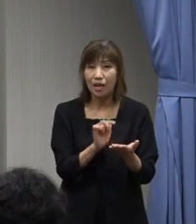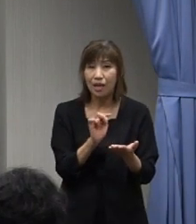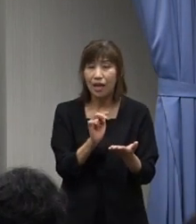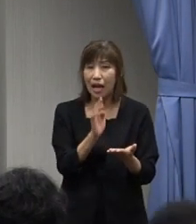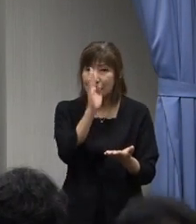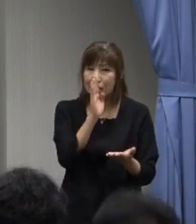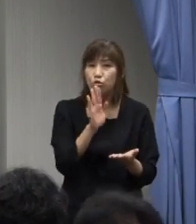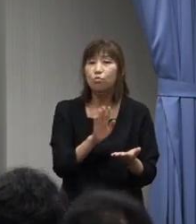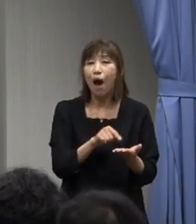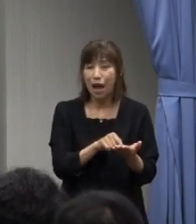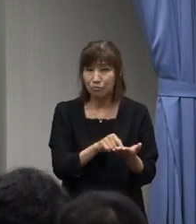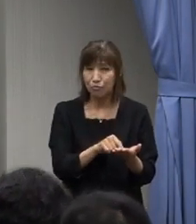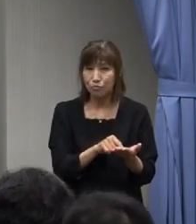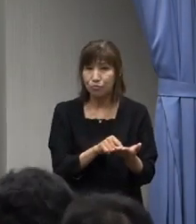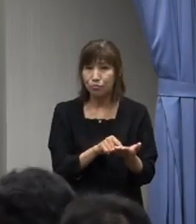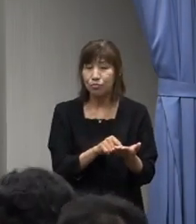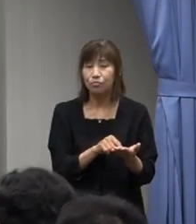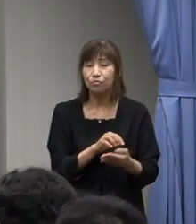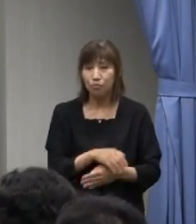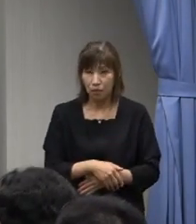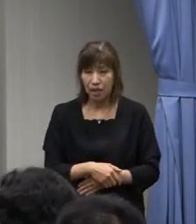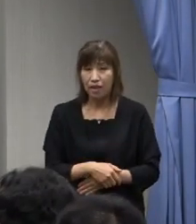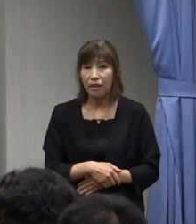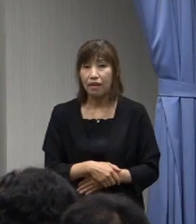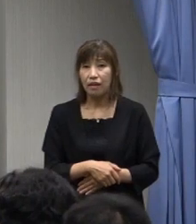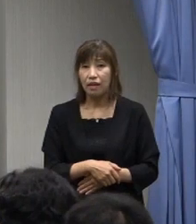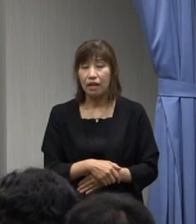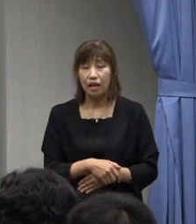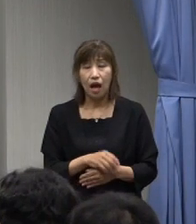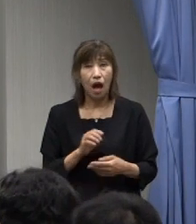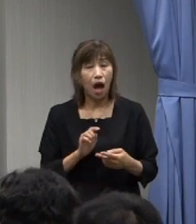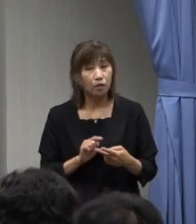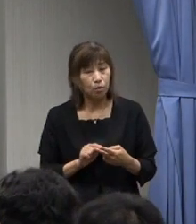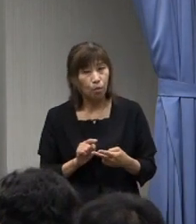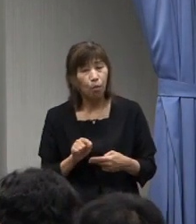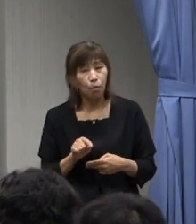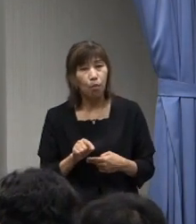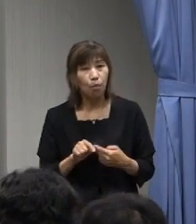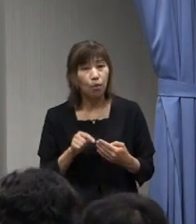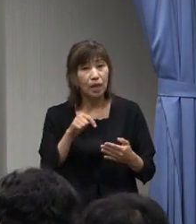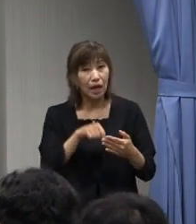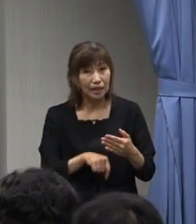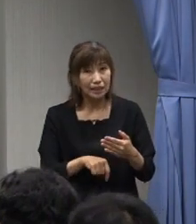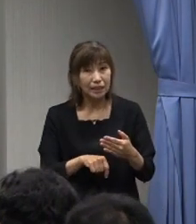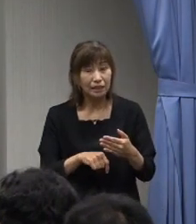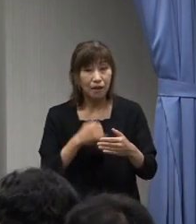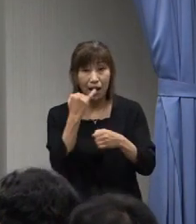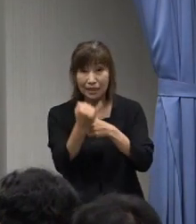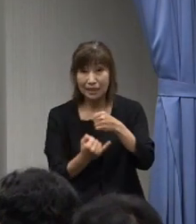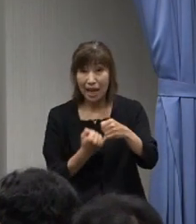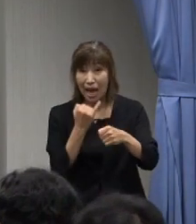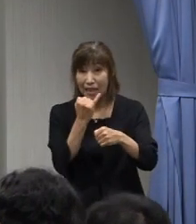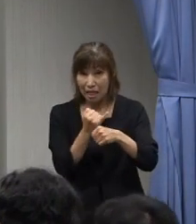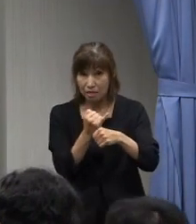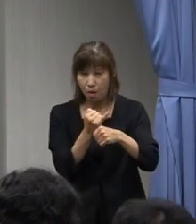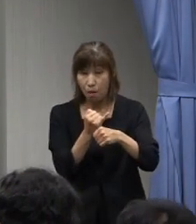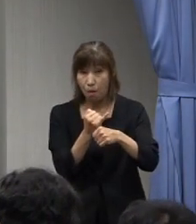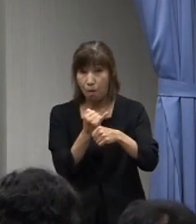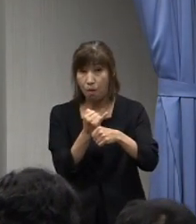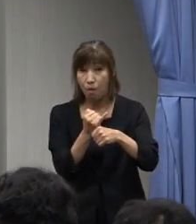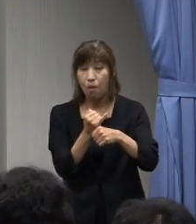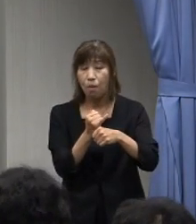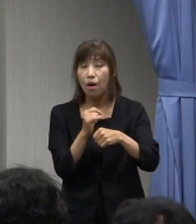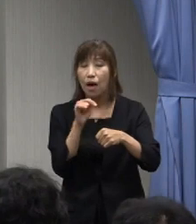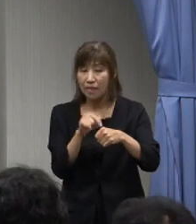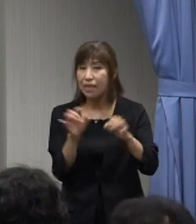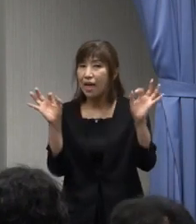いろんなリスクに繋がったりとかというのがありました。それとあと、その中にはですね、オンライン化での代表とか、あるいは